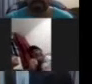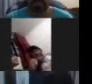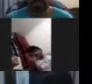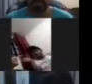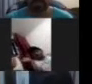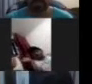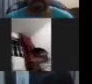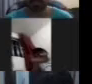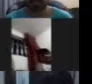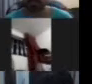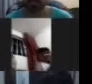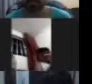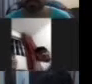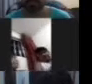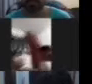Olha lá, hein?